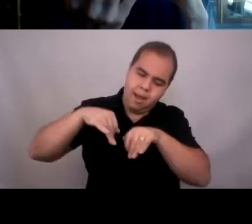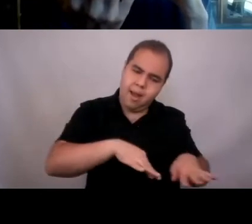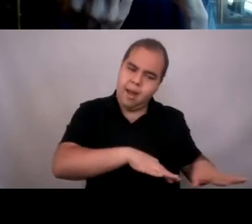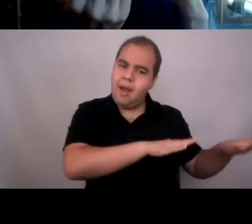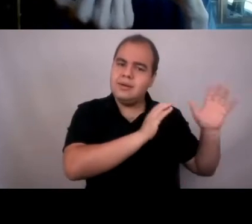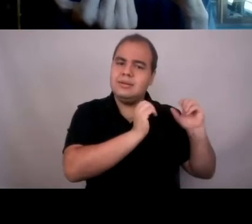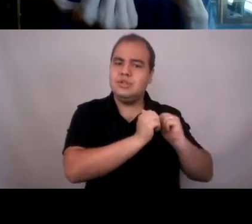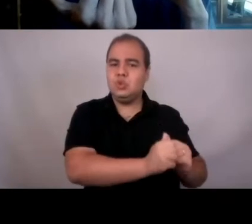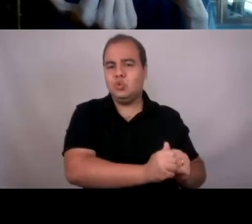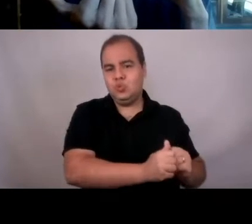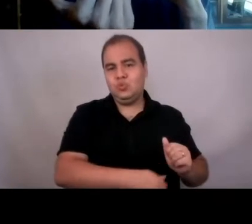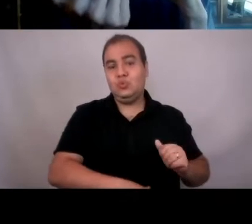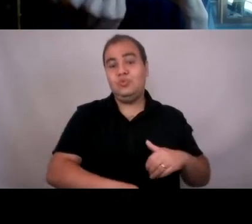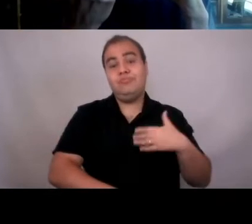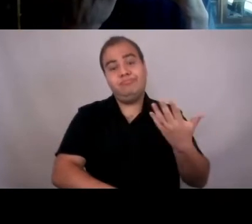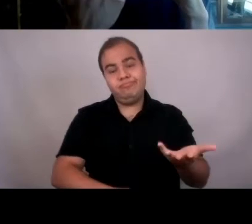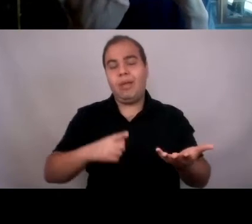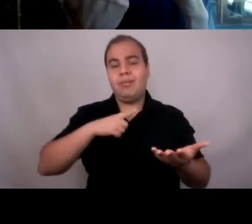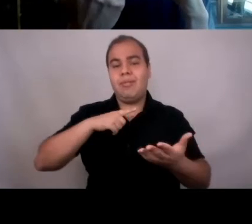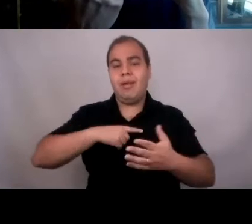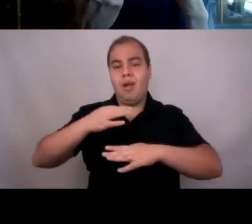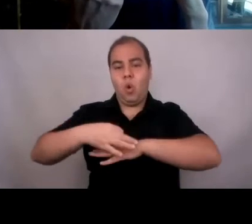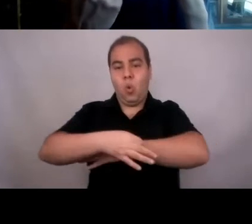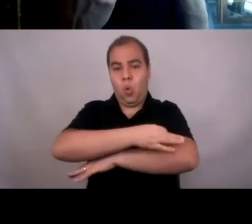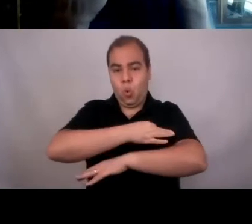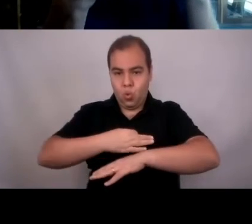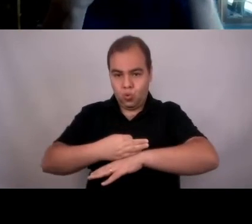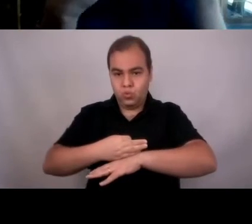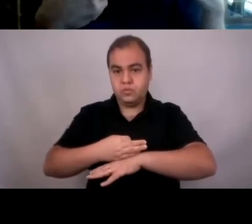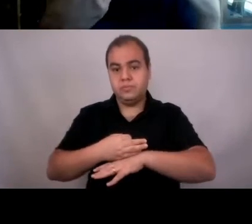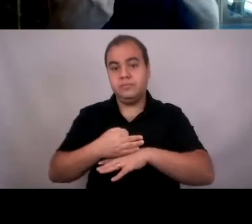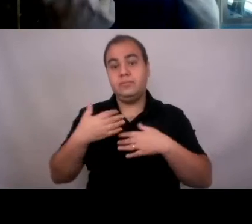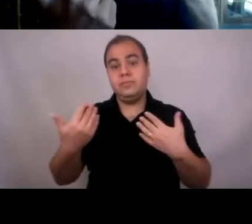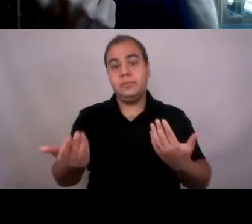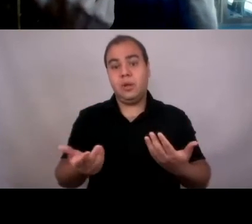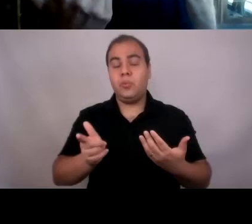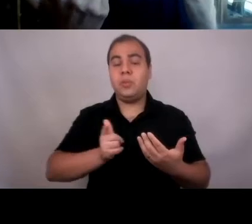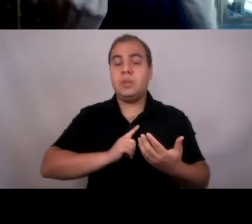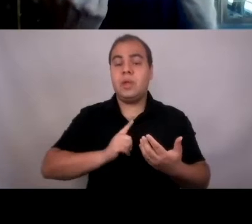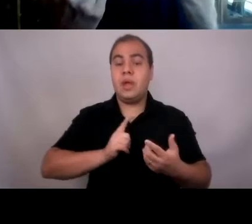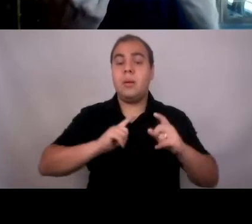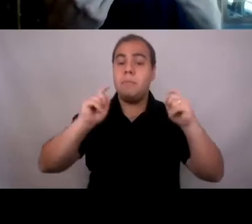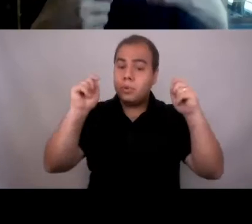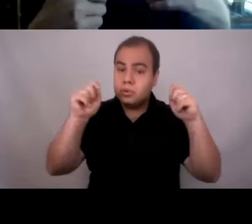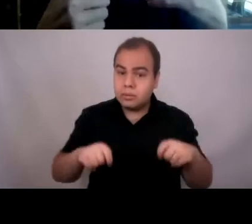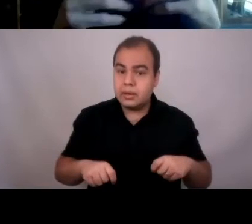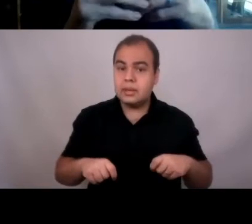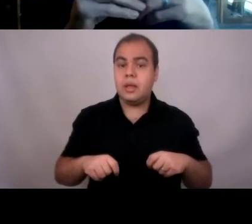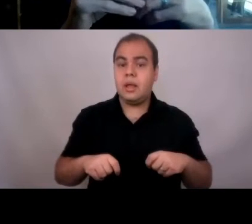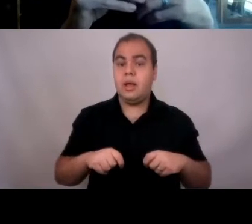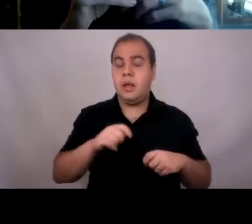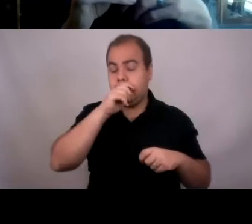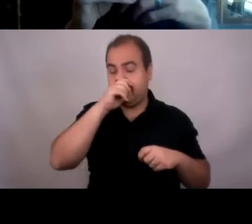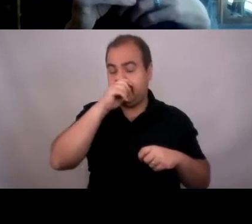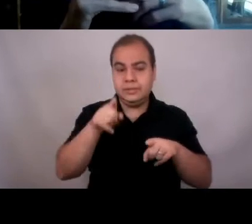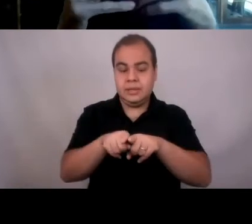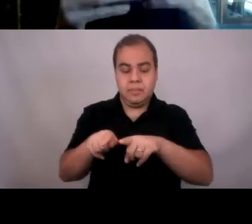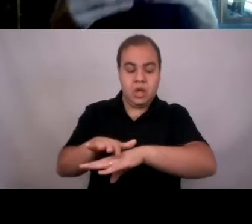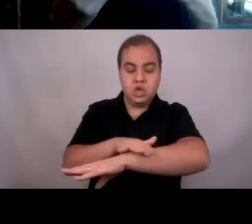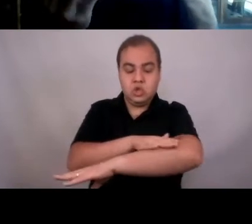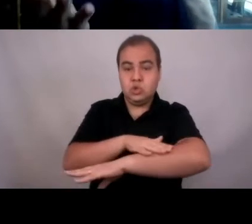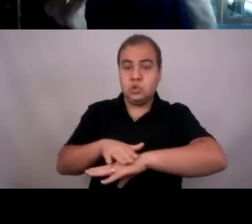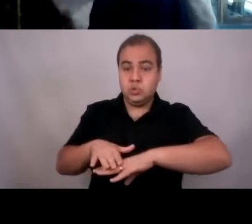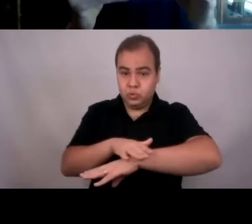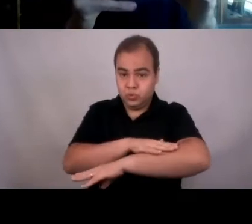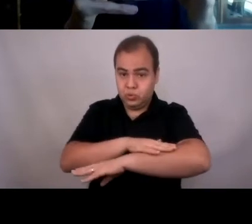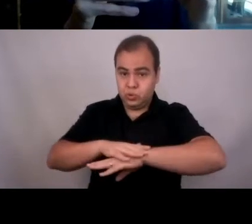E aí ele acaba criando ocos. E, a partir desse oco, cria uma possibilidade de ter um solapamento. Então,